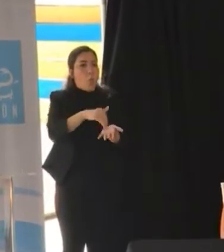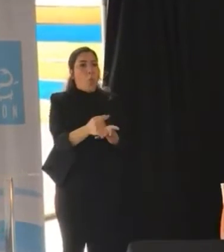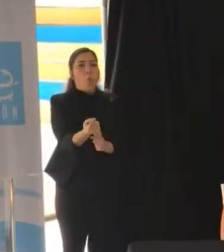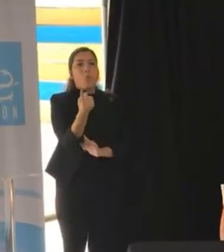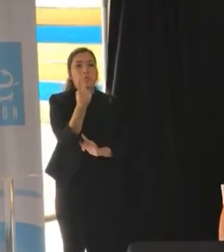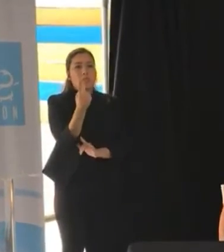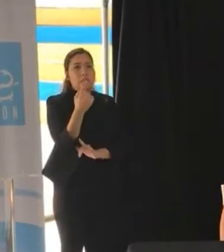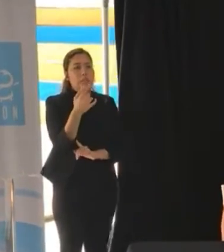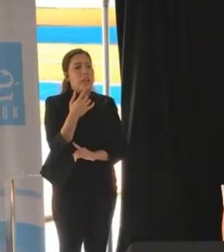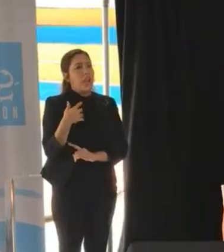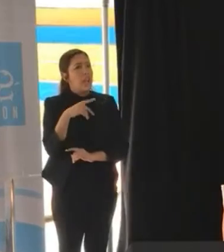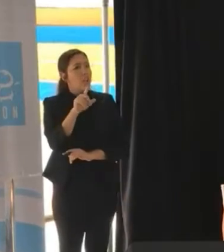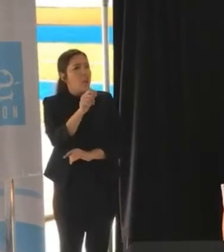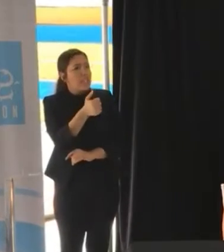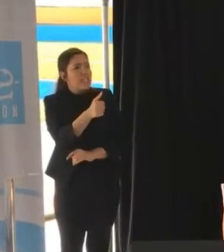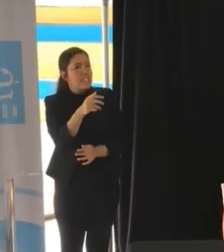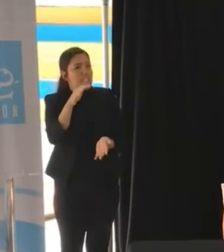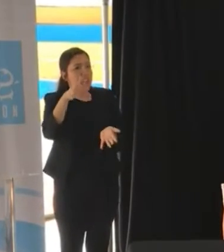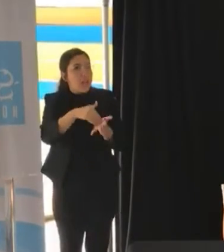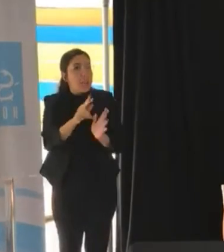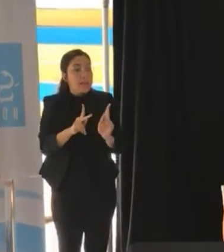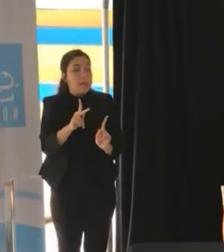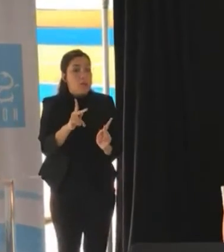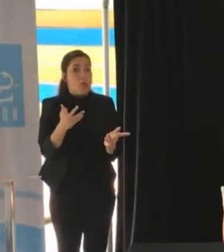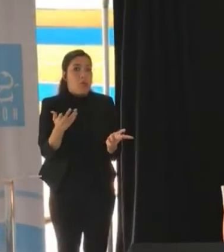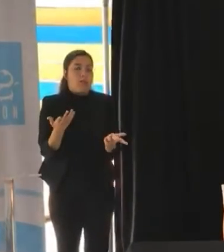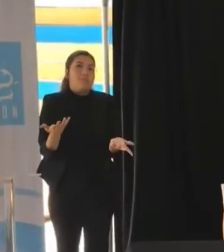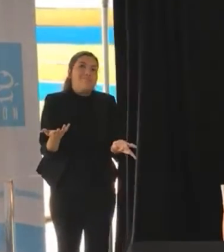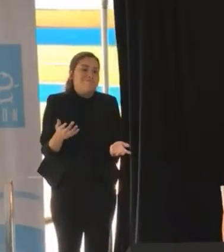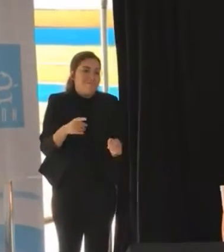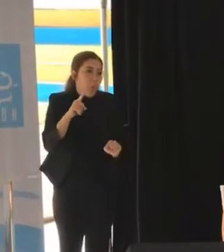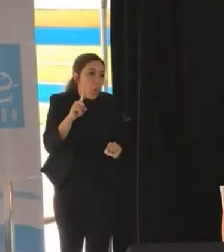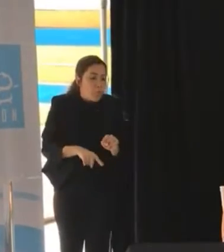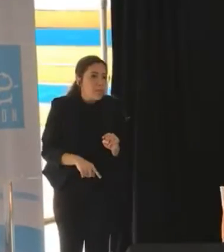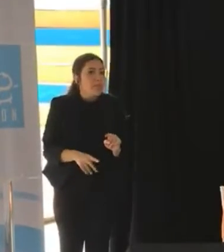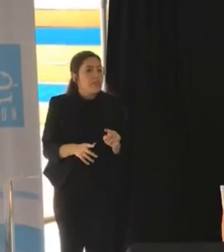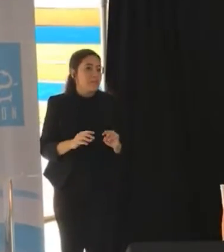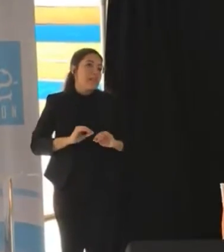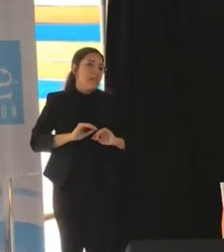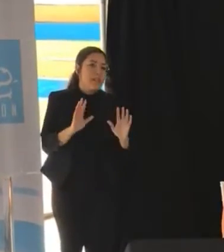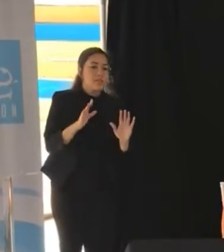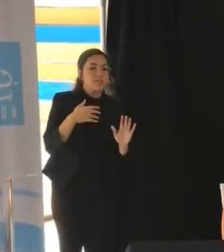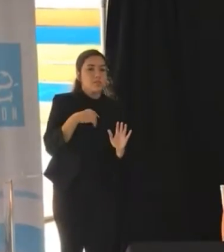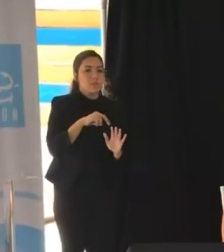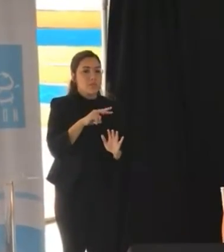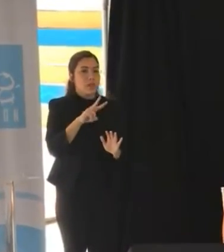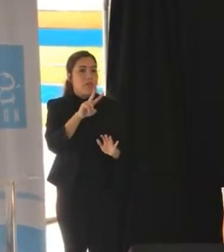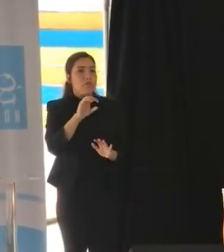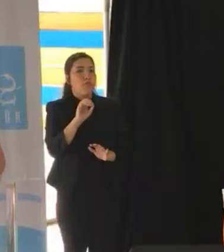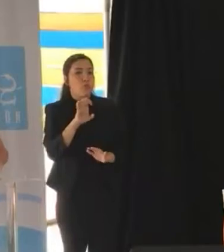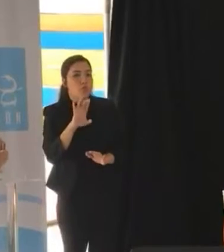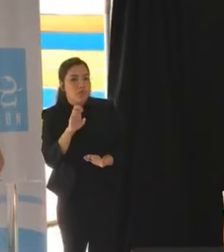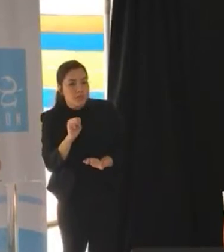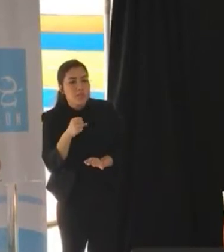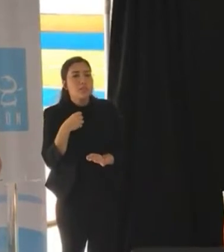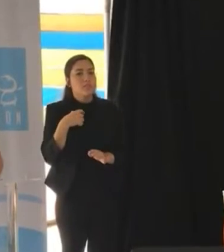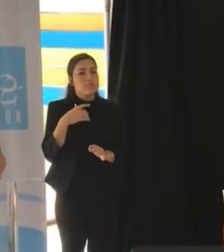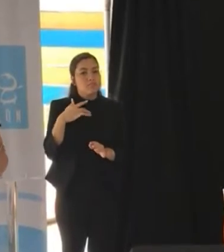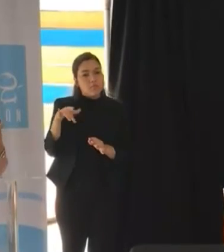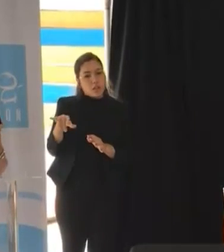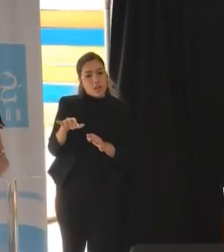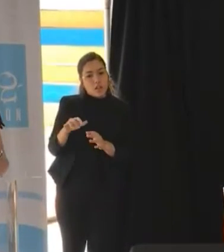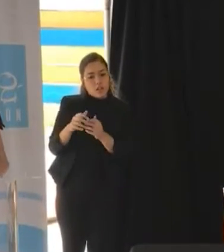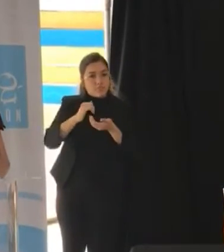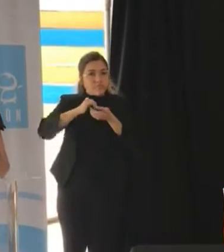pues definitivamente no lo va a poder lograr. Así que VOCES, junto al programa de vacunación del Departamento de Salud va a estar haciendo